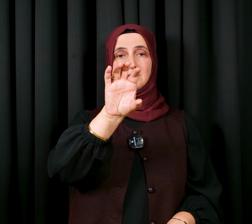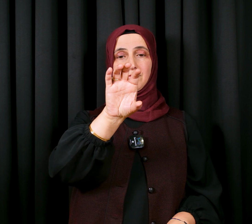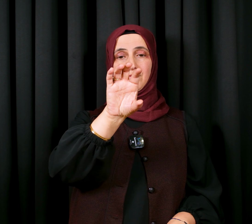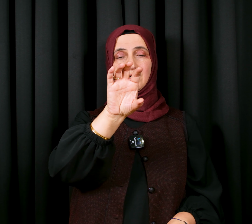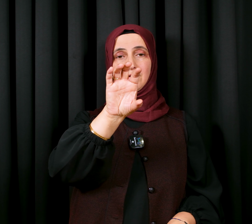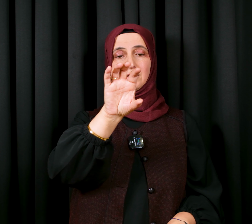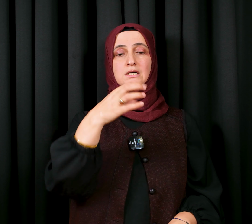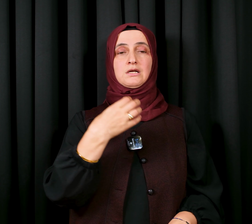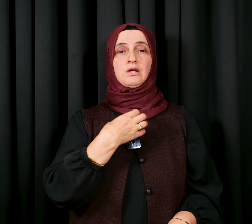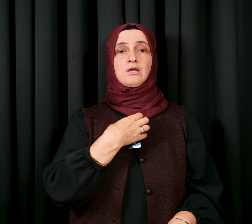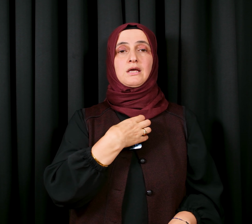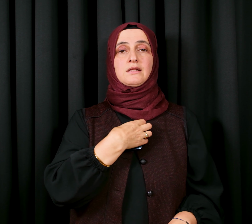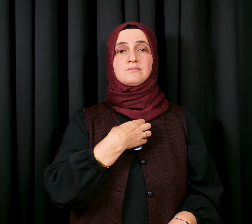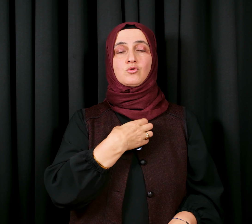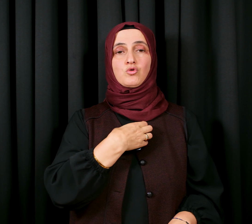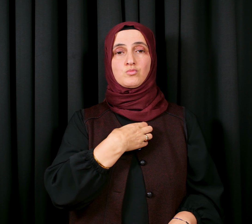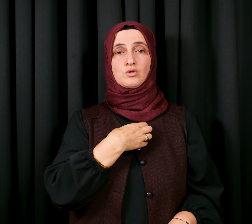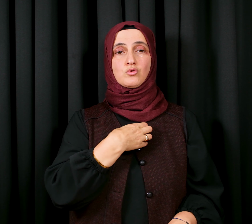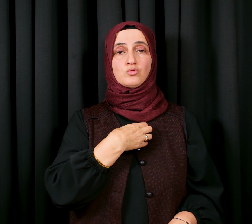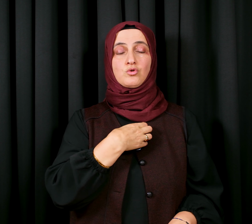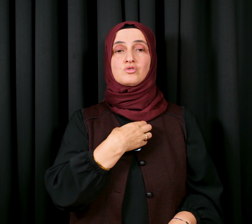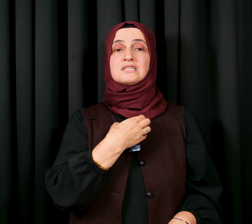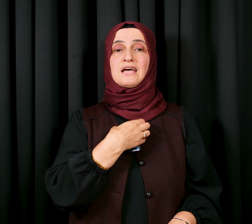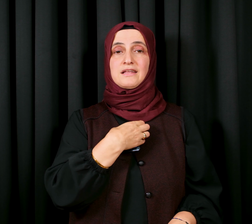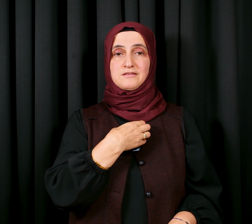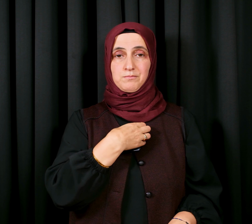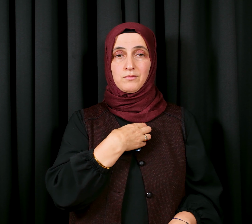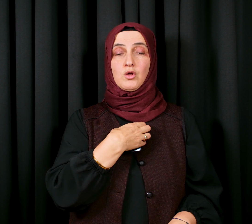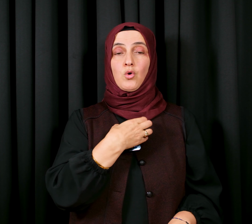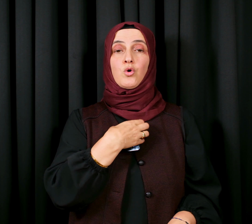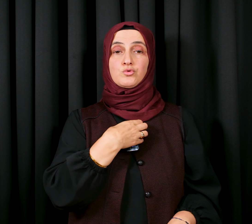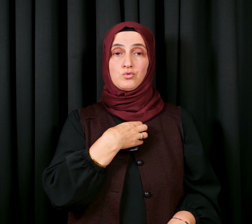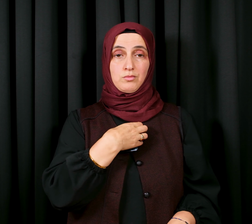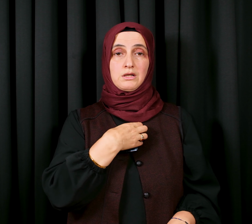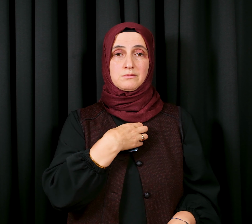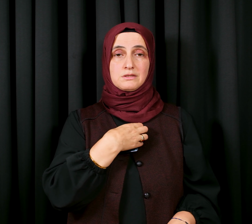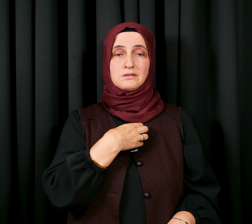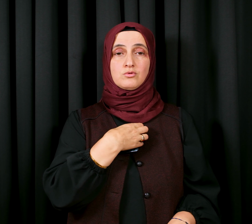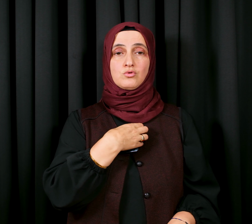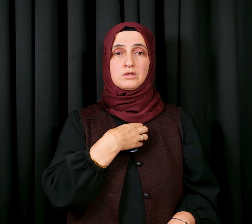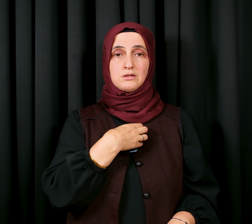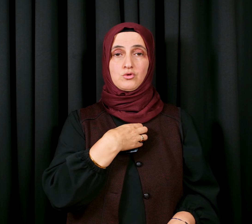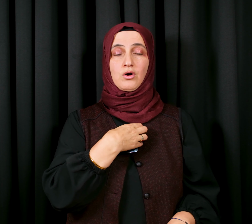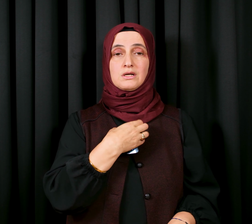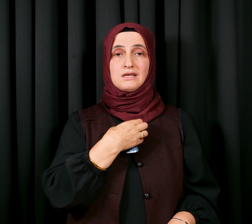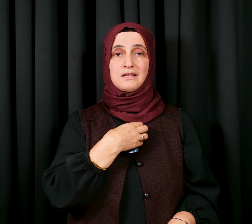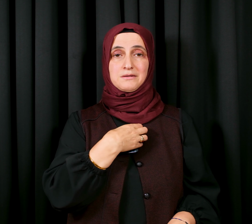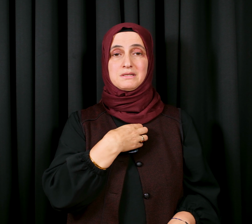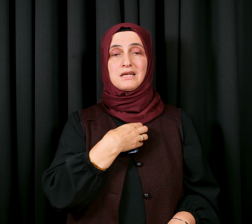hafif kıvrık, kendimize göğsümüze dokunduruyoruz. Kendim, özüm anlamında da bu kullanılıyor. Kendim, mesela